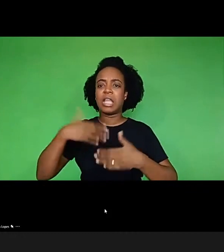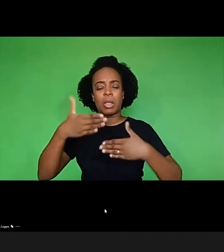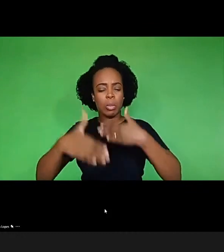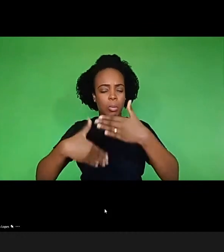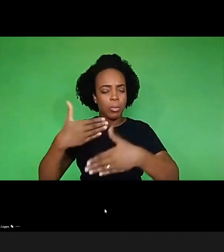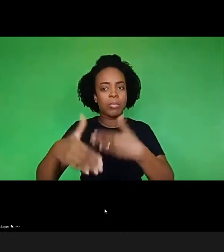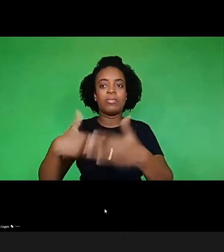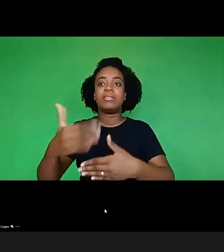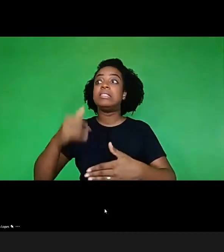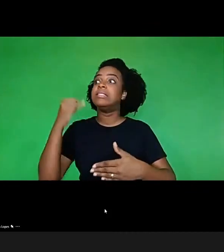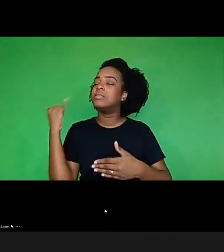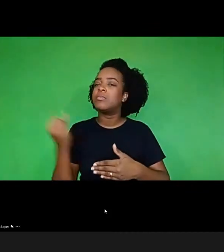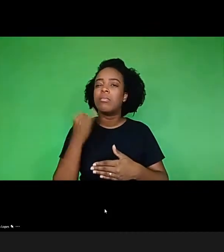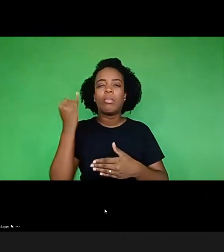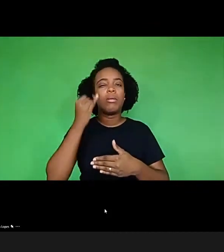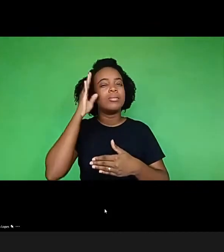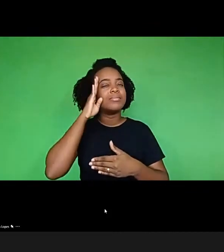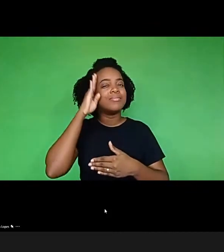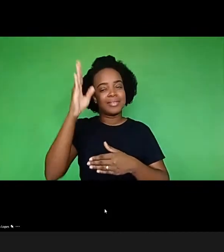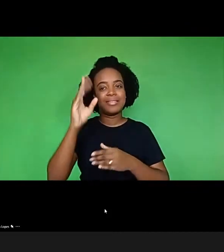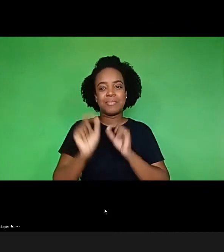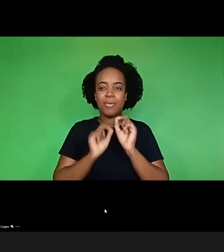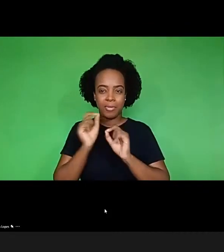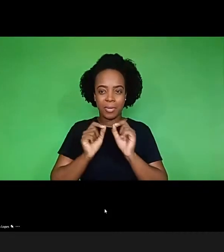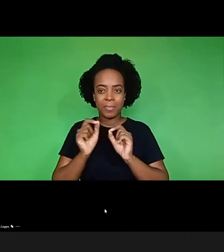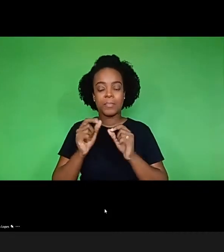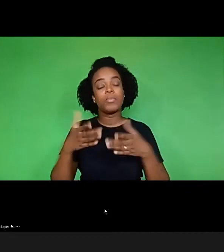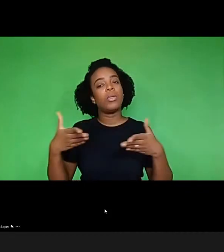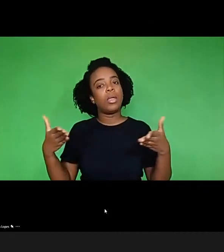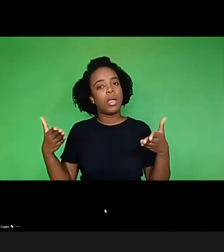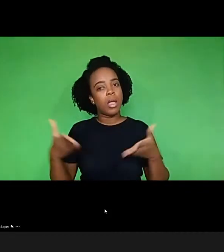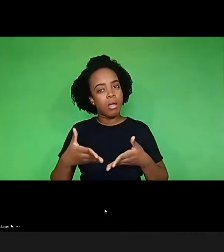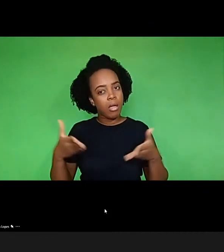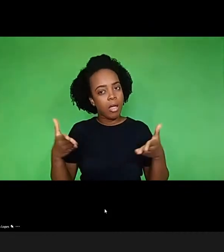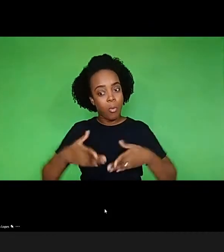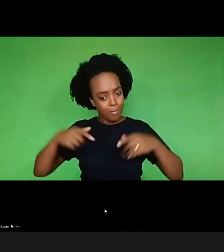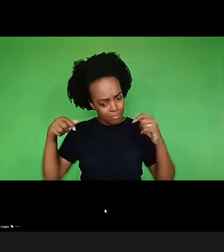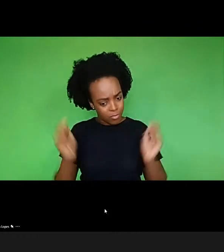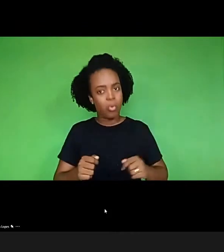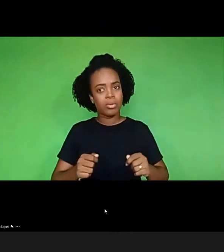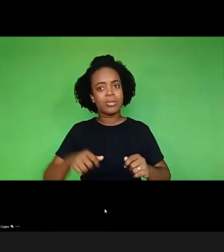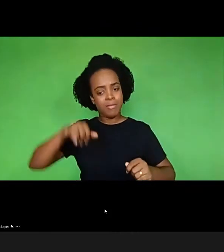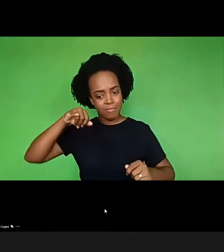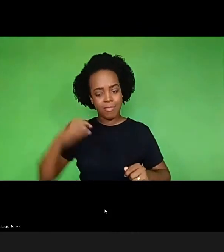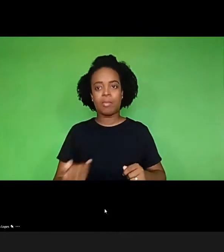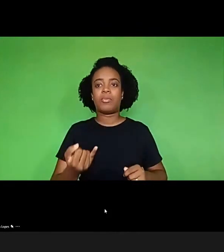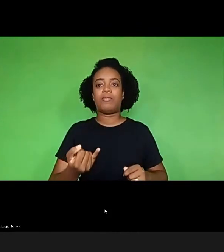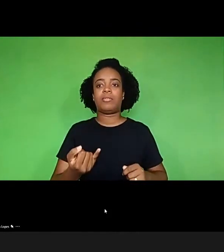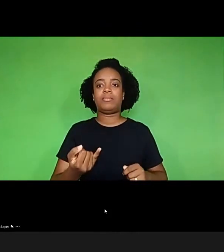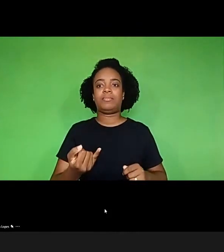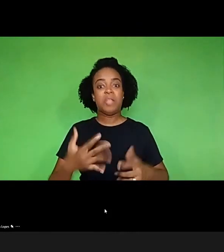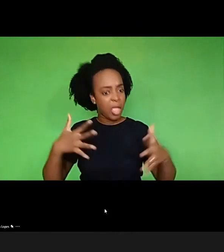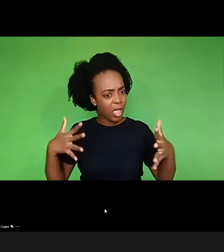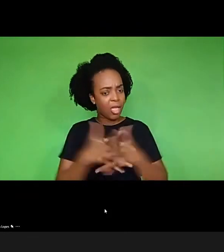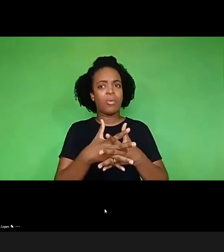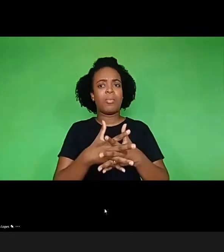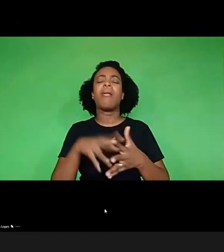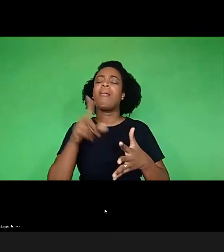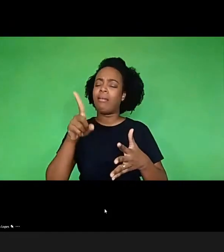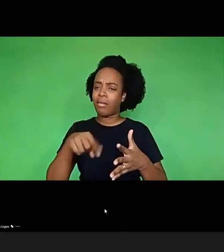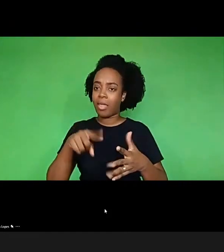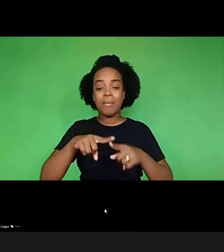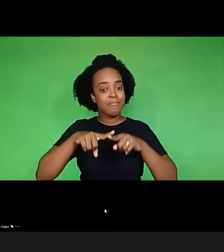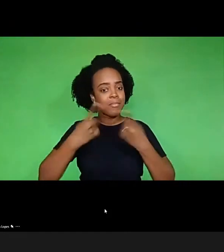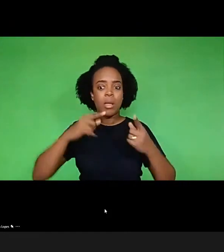isso, é que a gente aproveite essa possibilidade complexa, mas é uma possibilidade que a gente